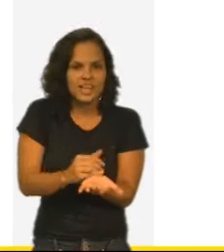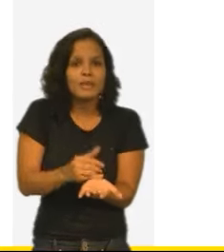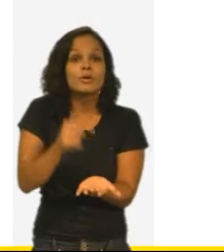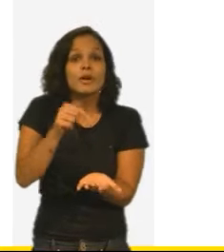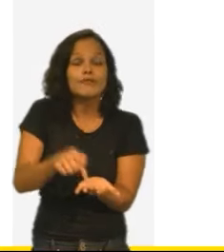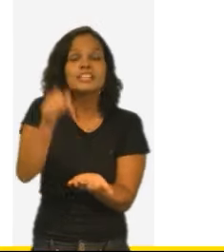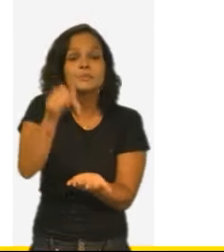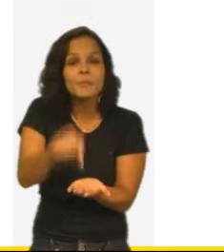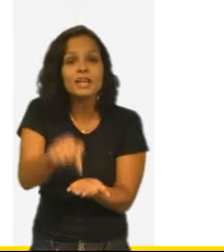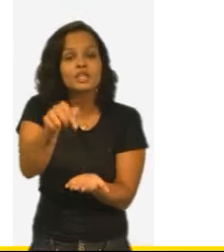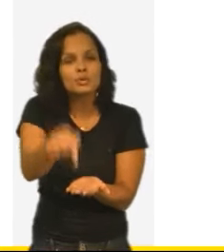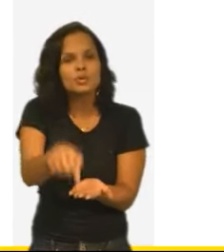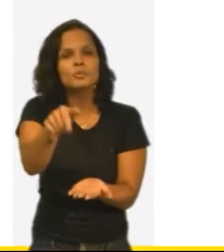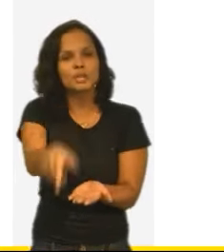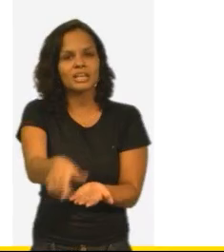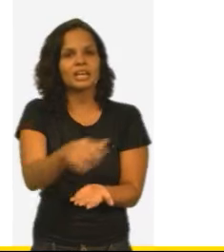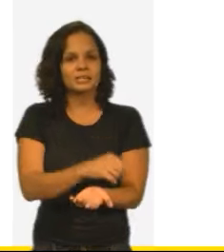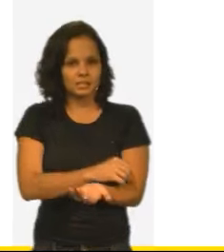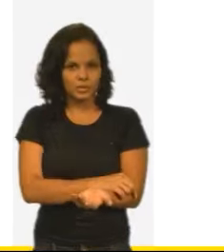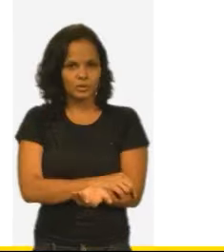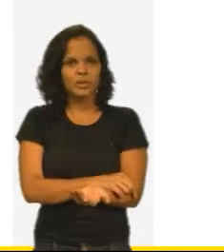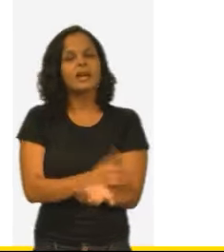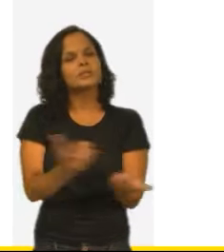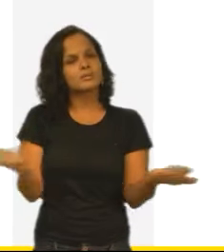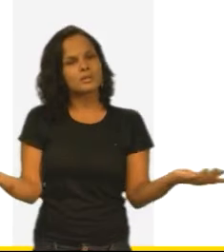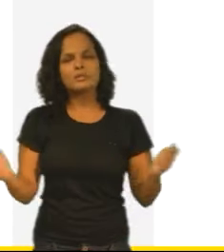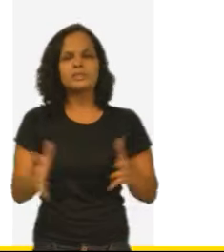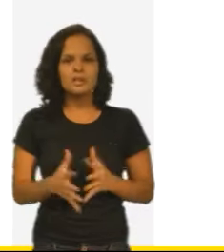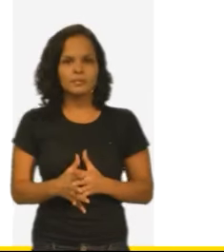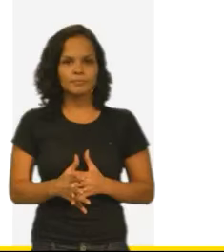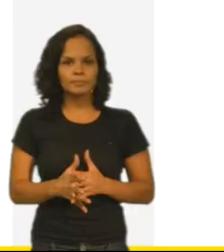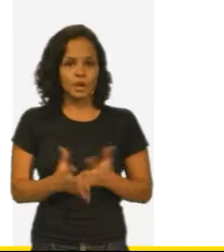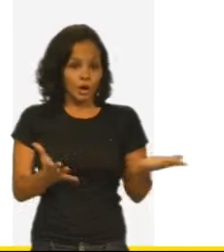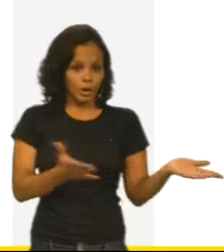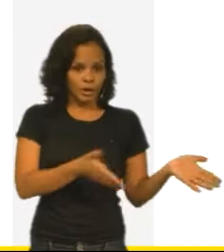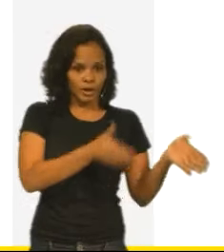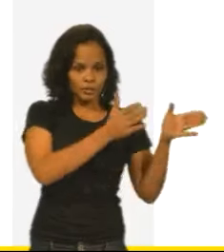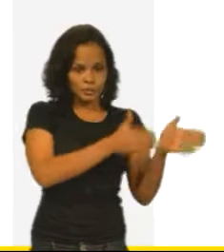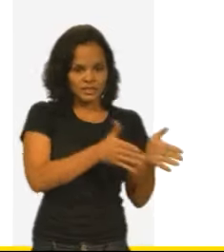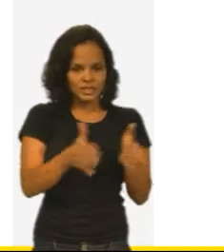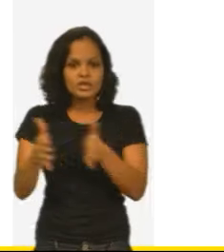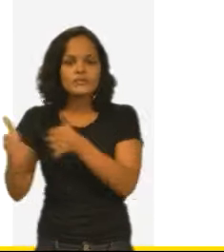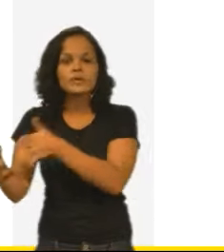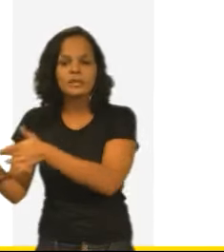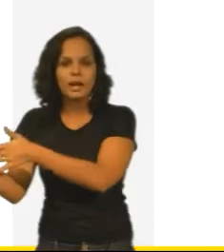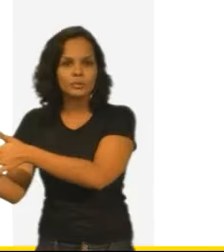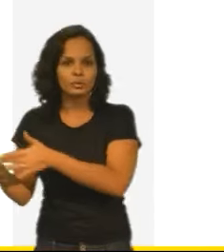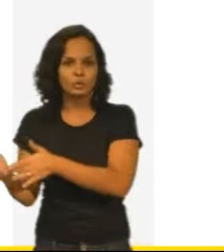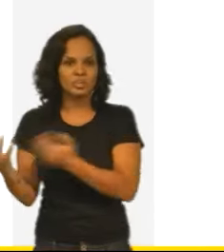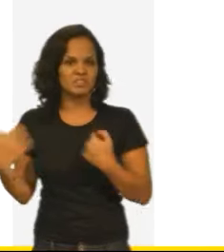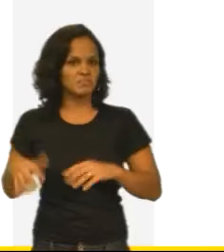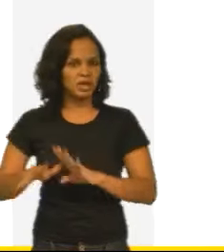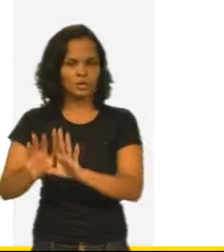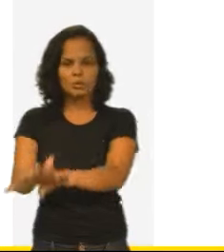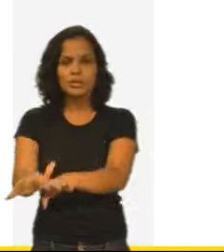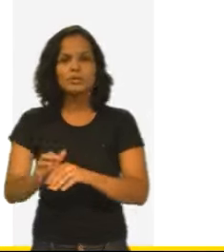enunciado faz parte do grupo daqueles que são educados? Sim. Ora, os brasileiros votaram no Lula. Eu não me incluí